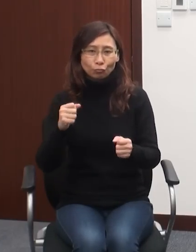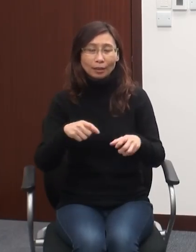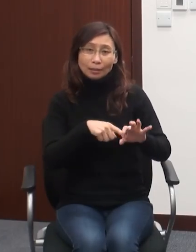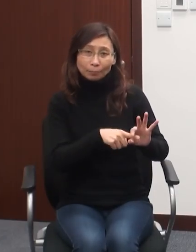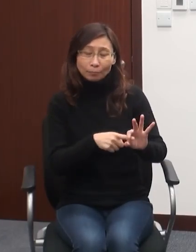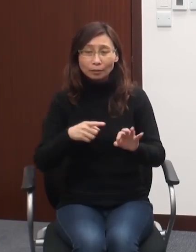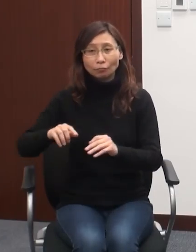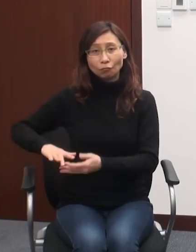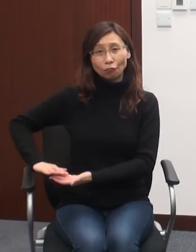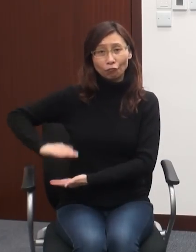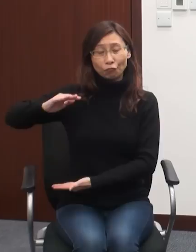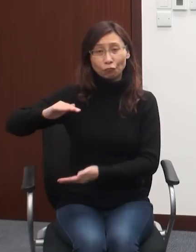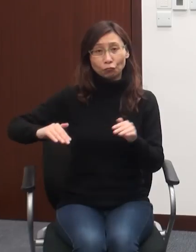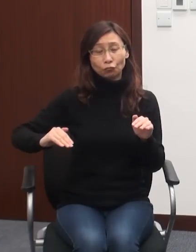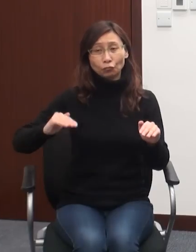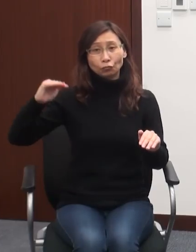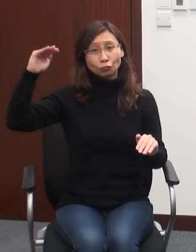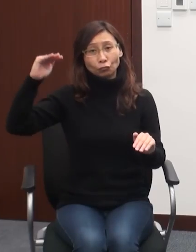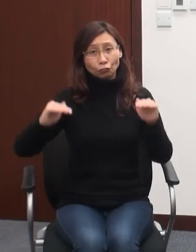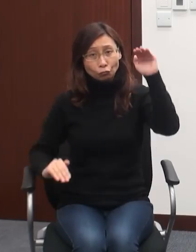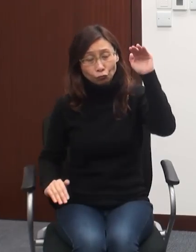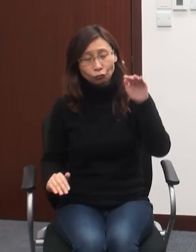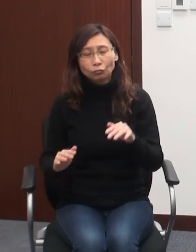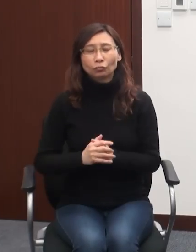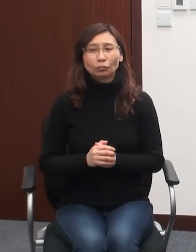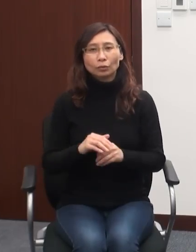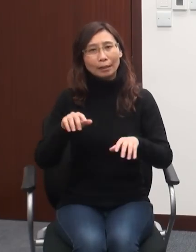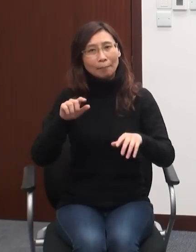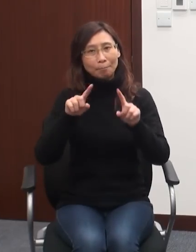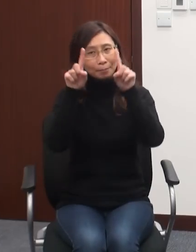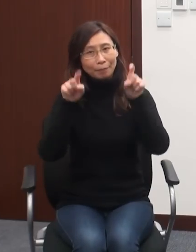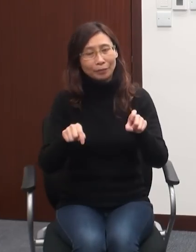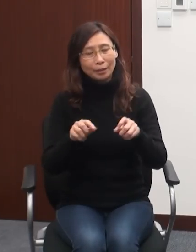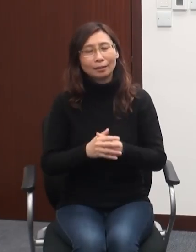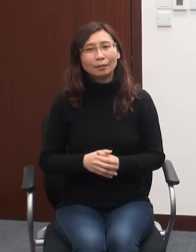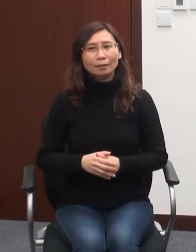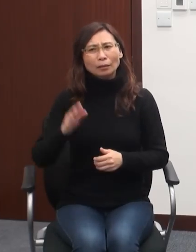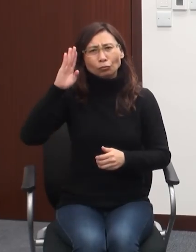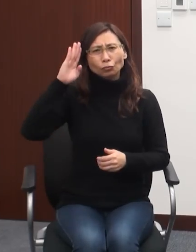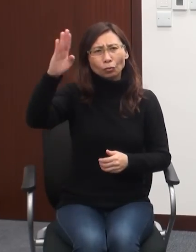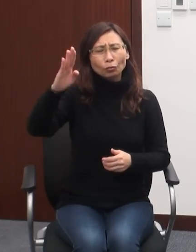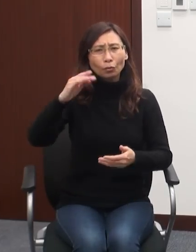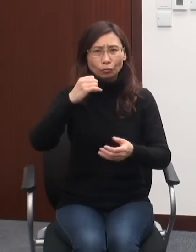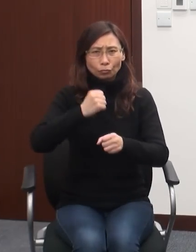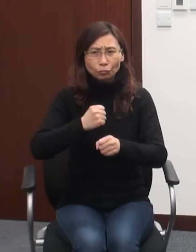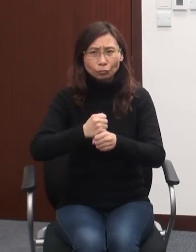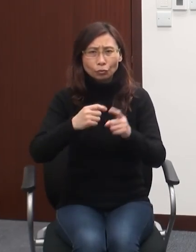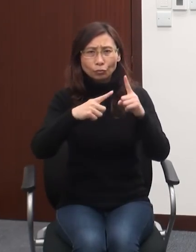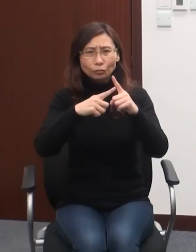哋認為咧，即係佢估計咧，將來工作人口減少咗嘅時候咧，佢會覺